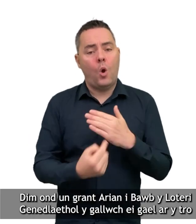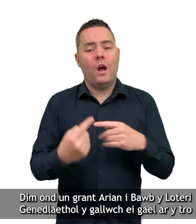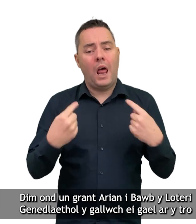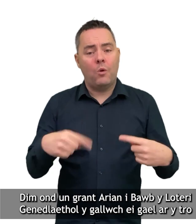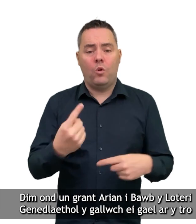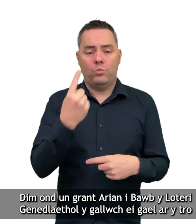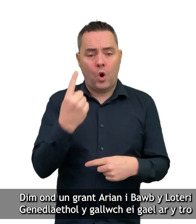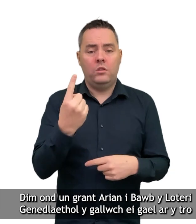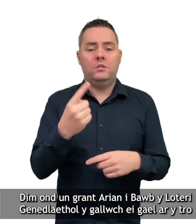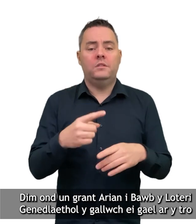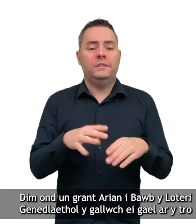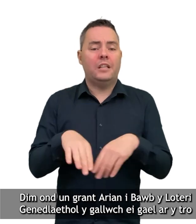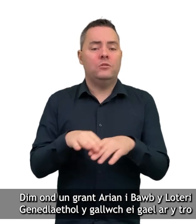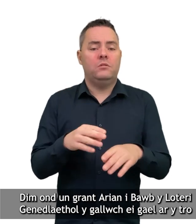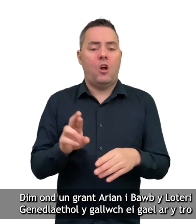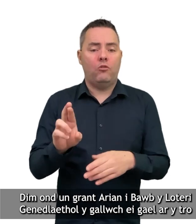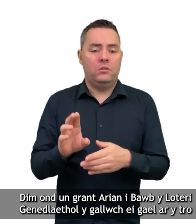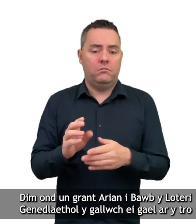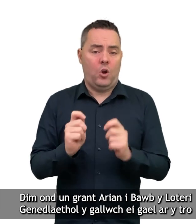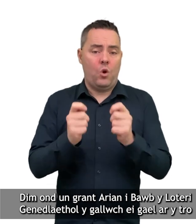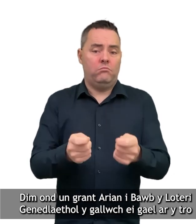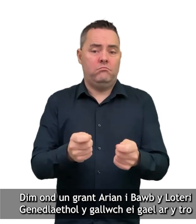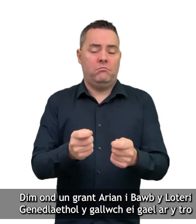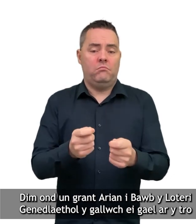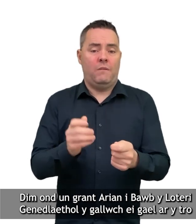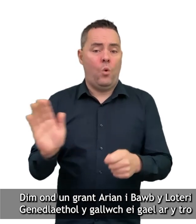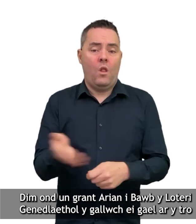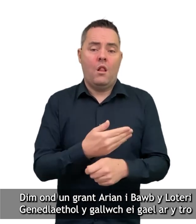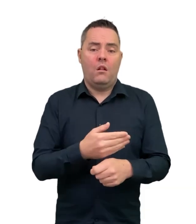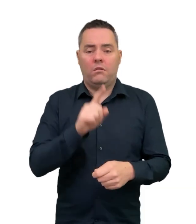Dim ond un grant arian i bawb y Loteri Genedlaethol gallwch chi gael ar y tro.